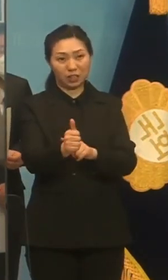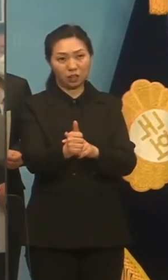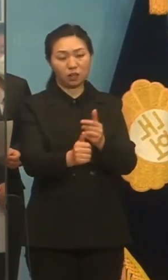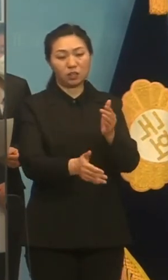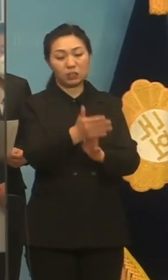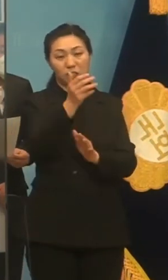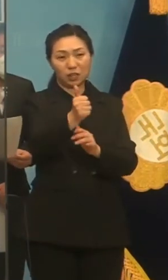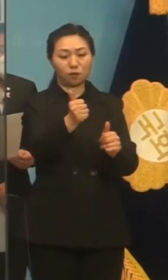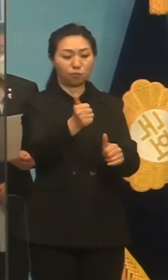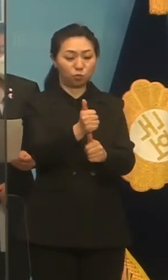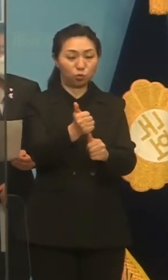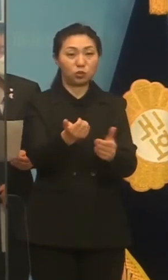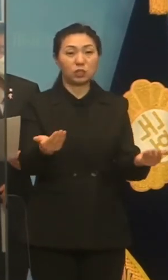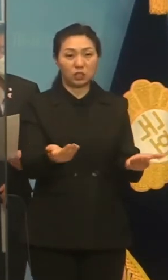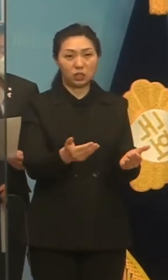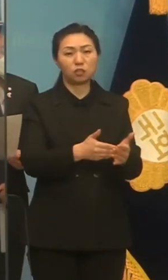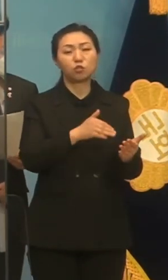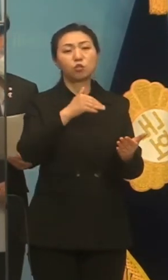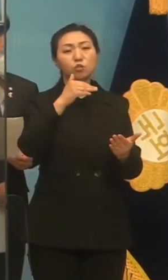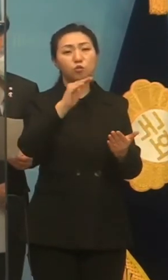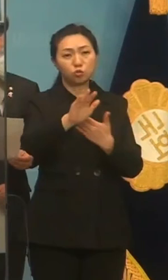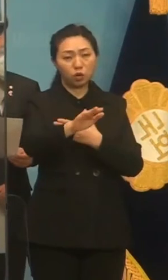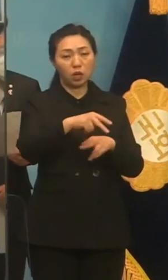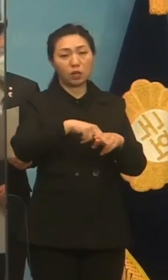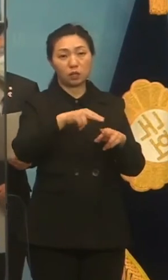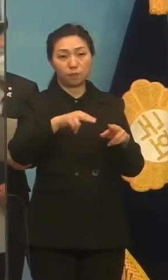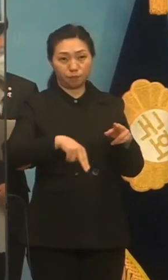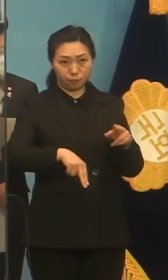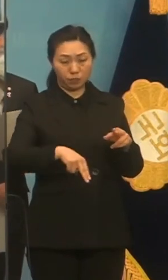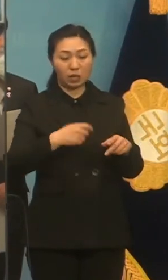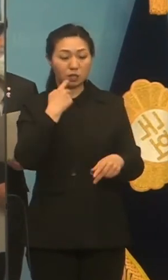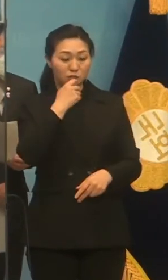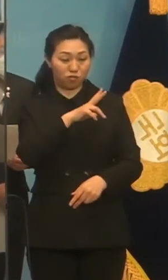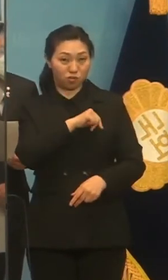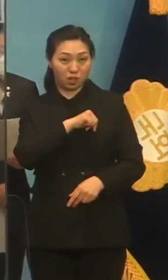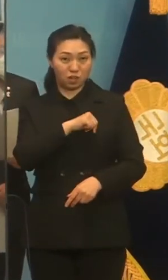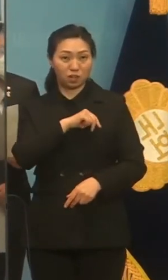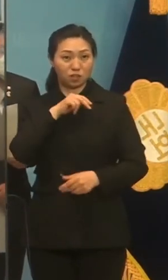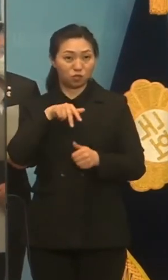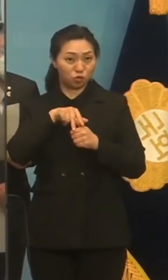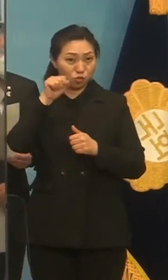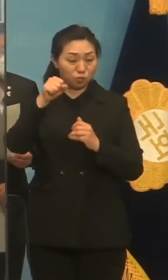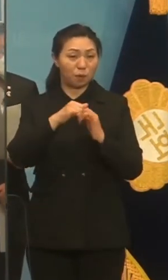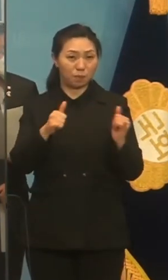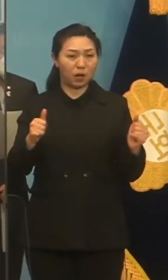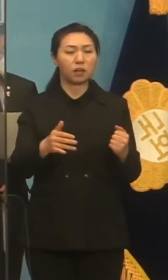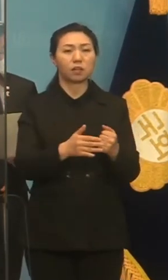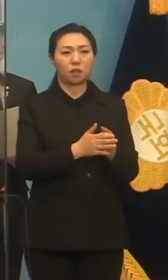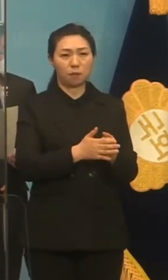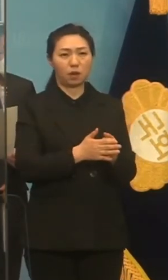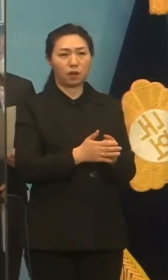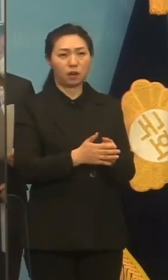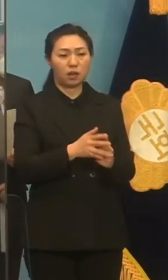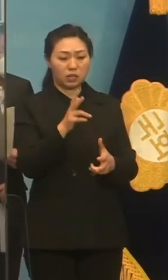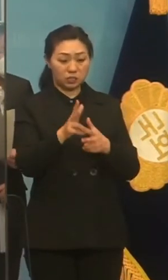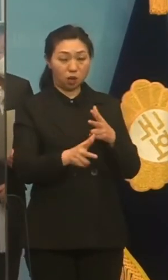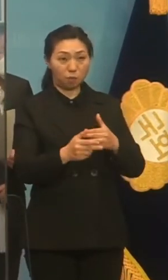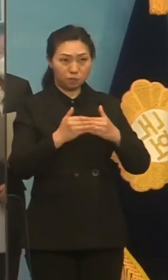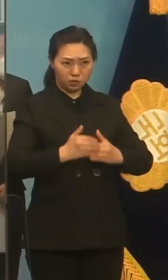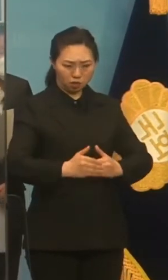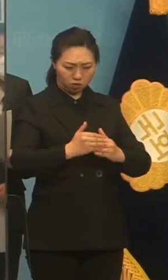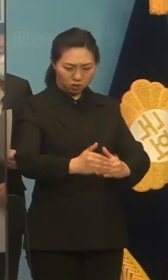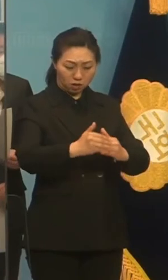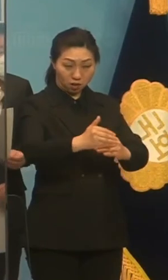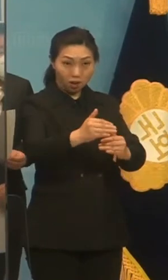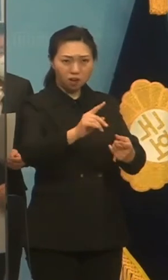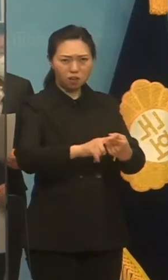우리 행정과 관련된 제도 락 장차 들에 대해서 에